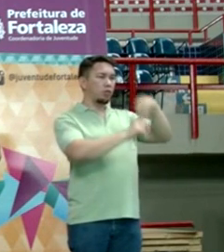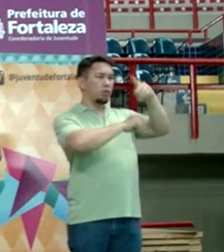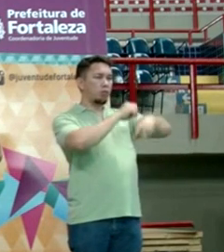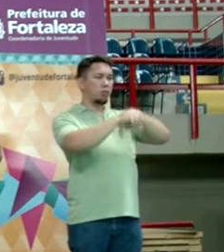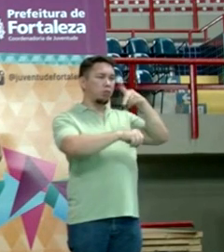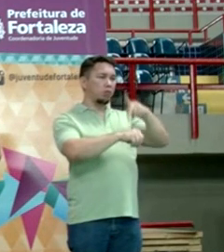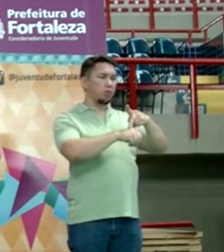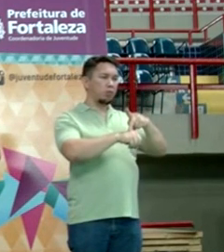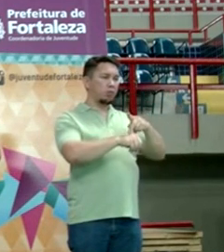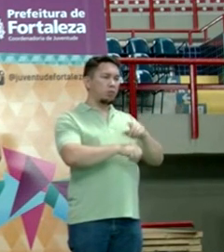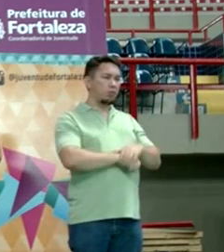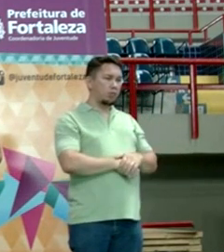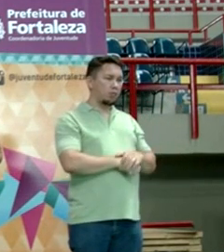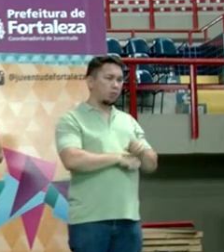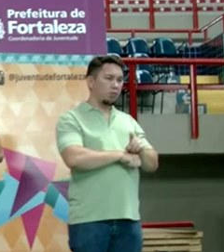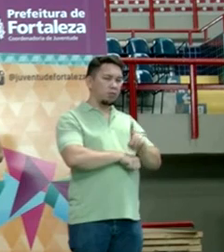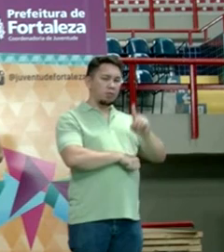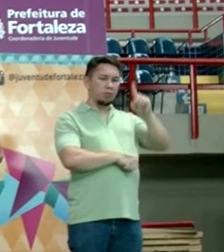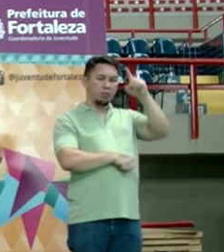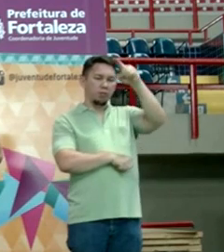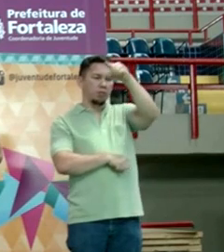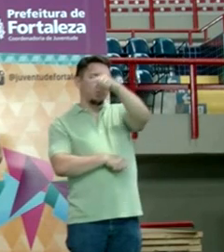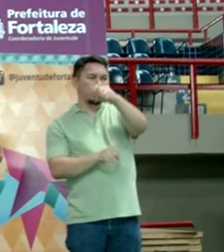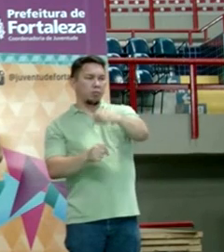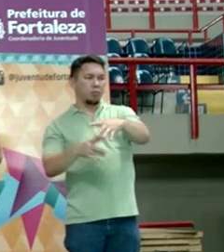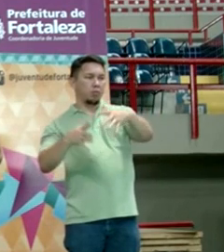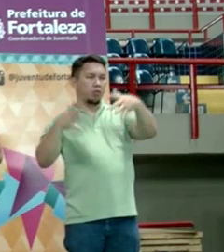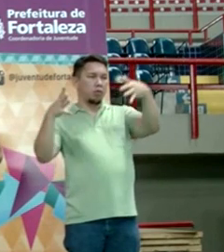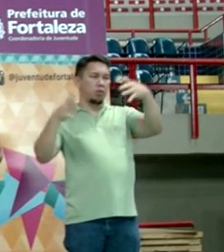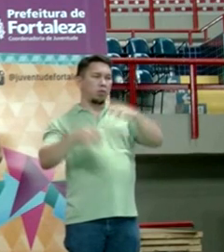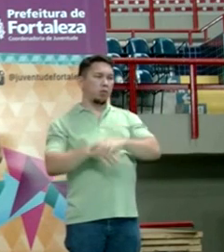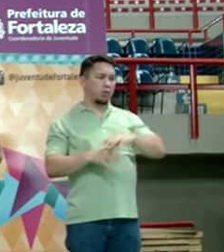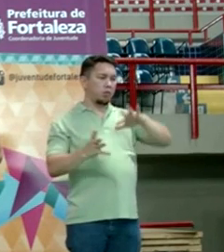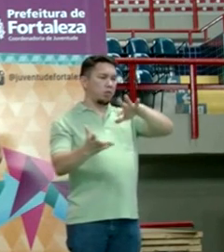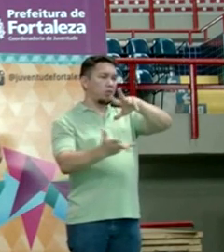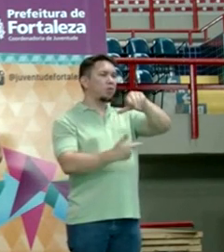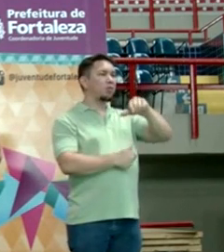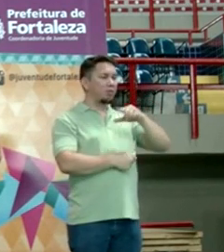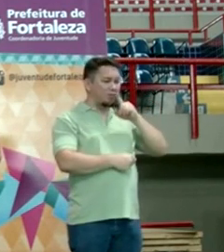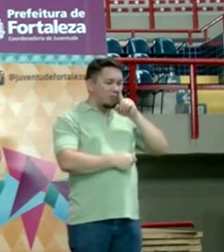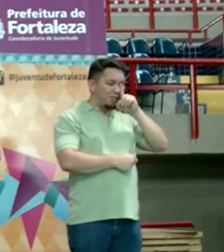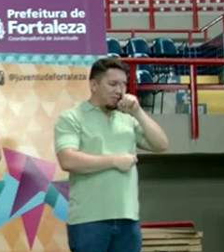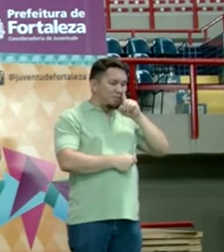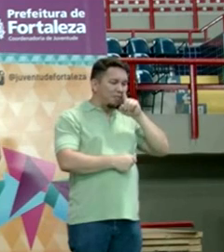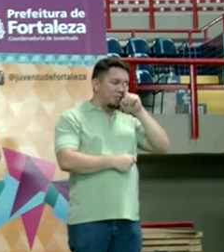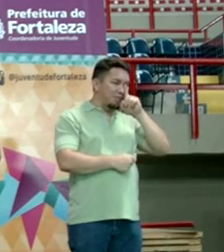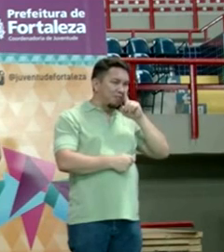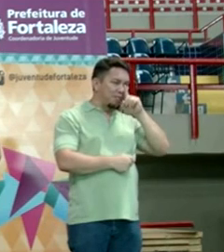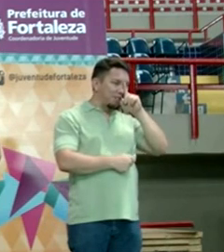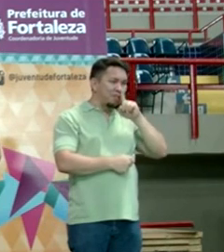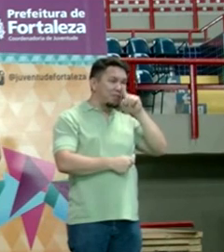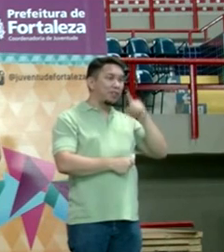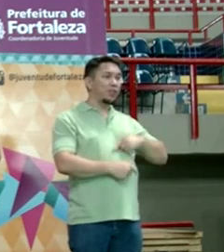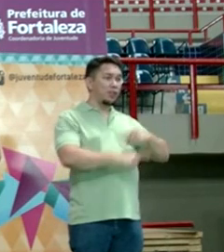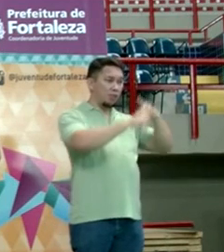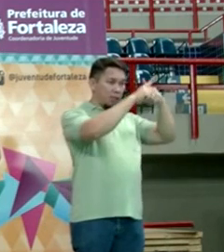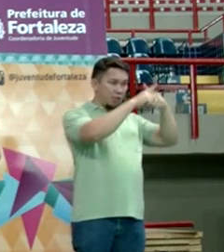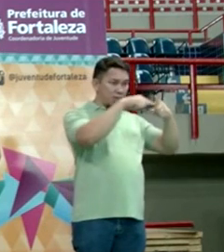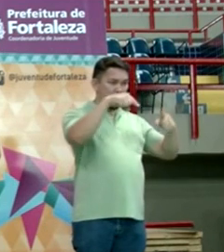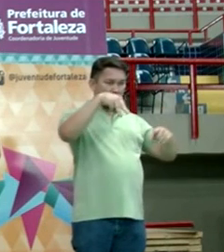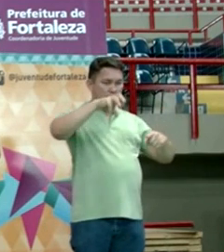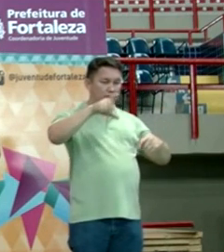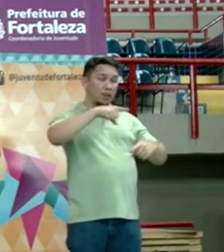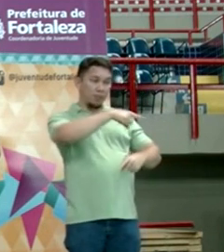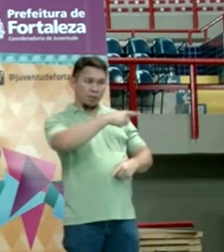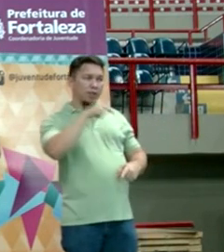mundo que podia bombardear nuclearmente os Estados Unidos. O mundo ficou tenso, jovem. Segundo o X-Men, quem salvou a gente